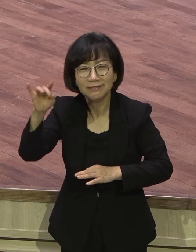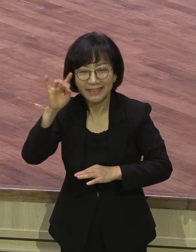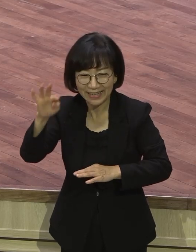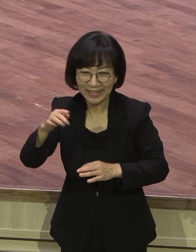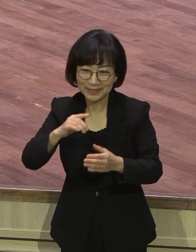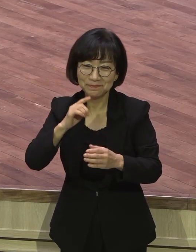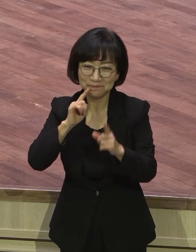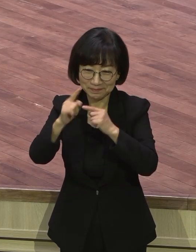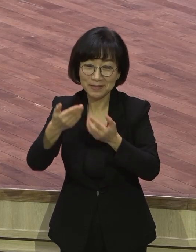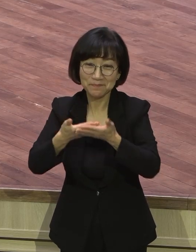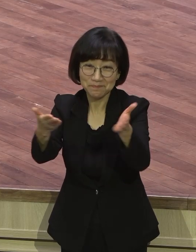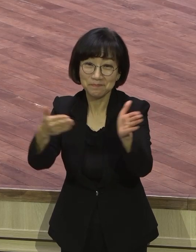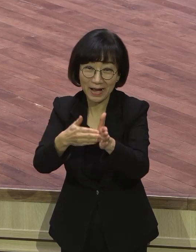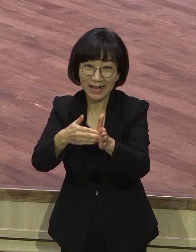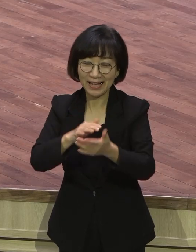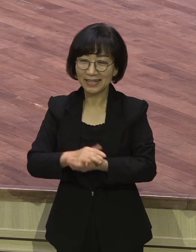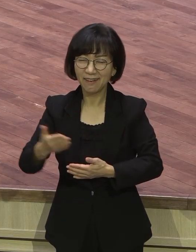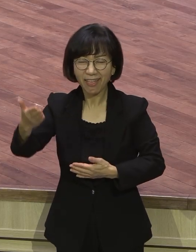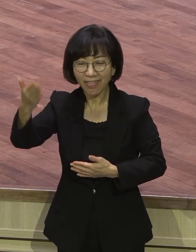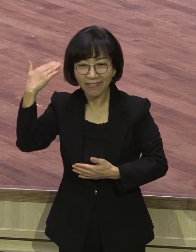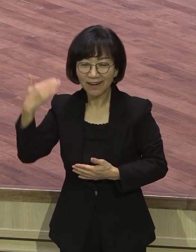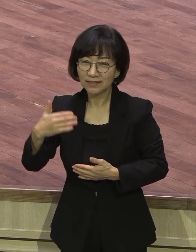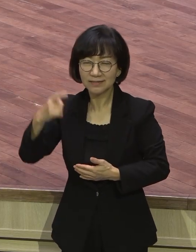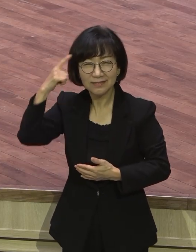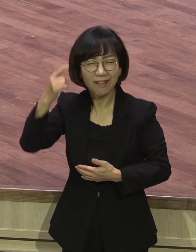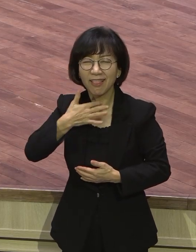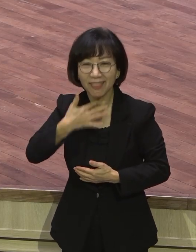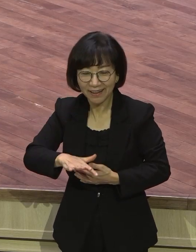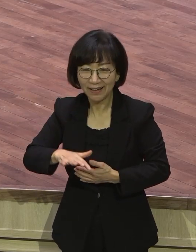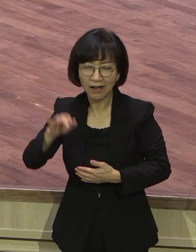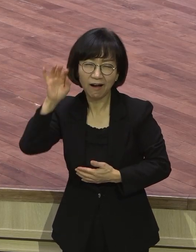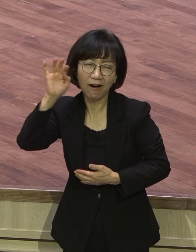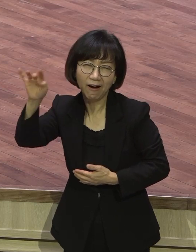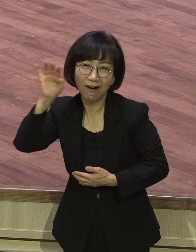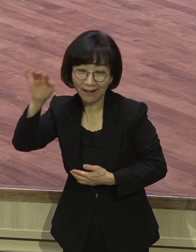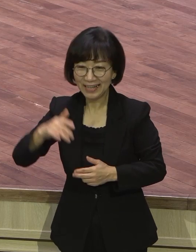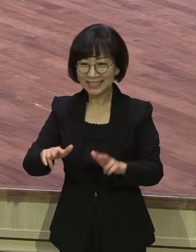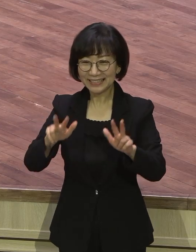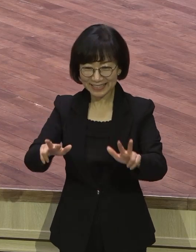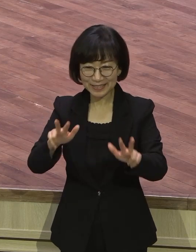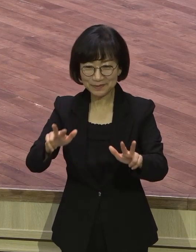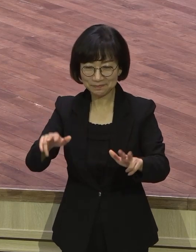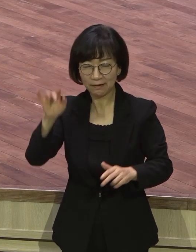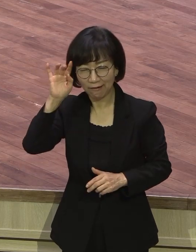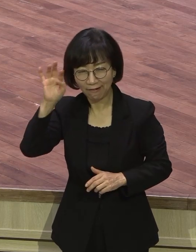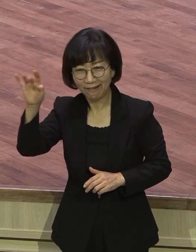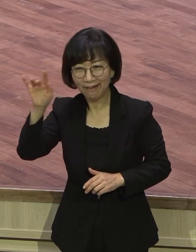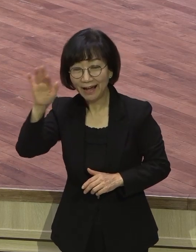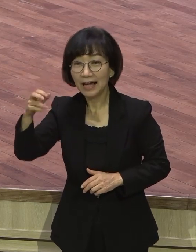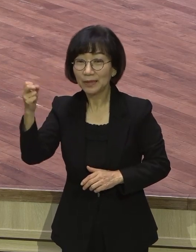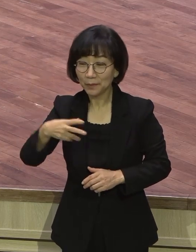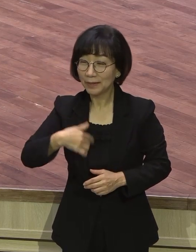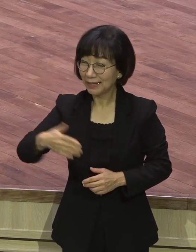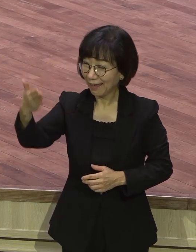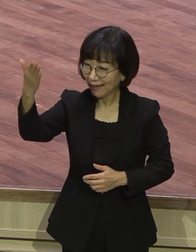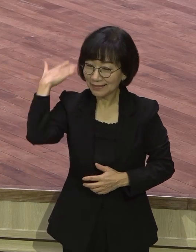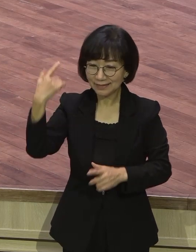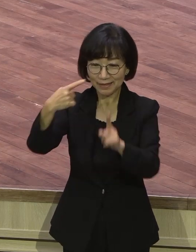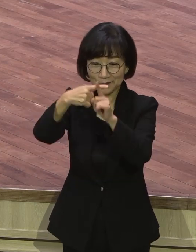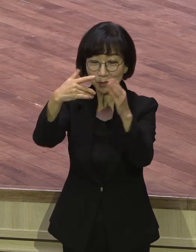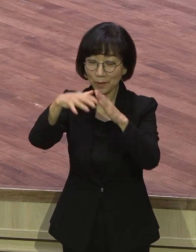평소 때 몰랐던 이 그리움과 또 우리 교회에서 함께 모여서 예배 드리던 이